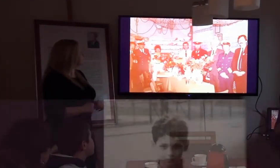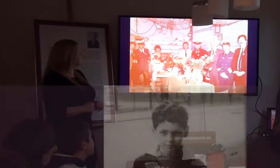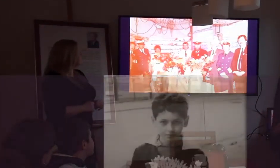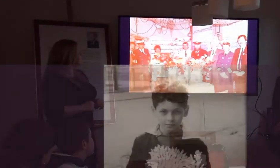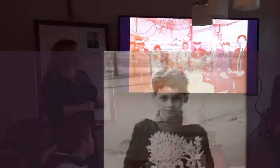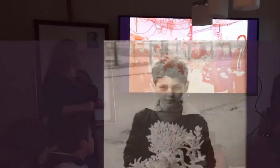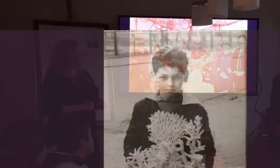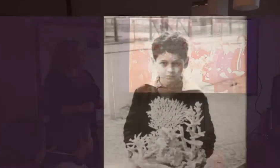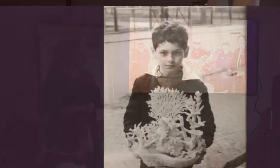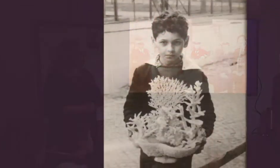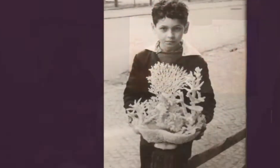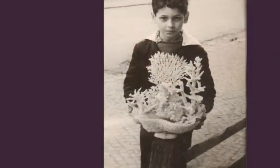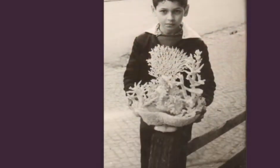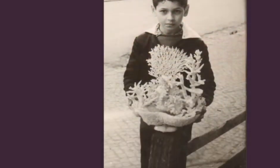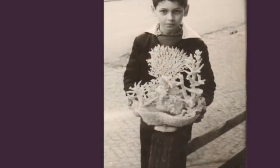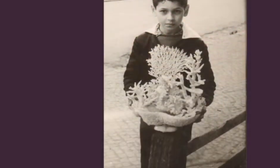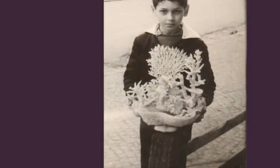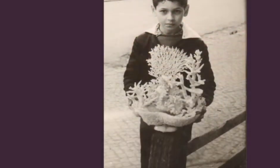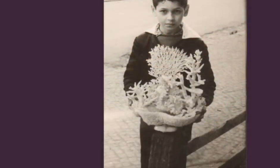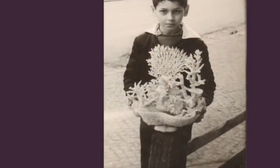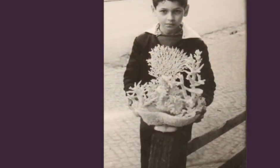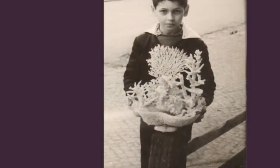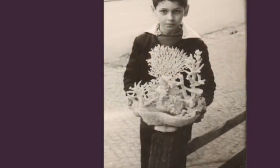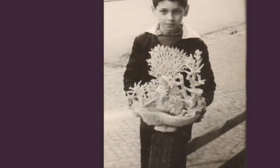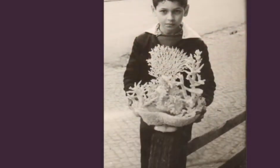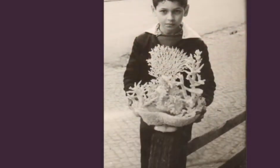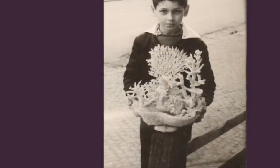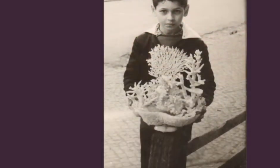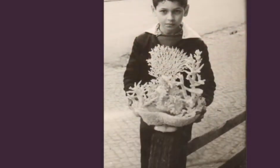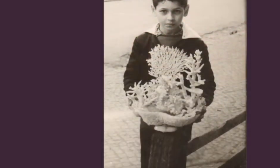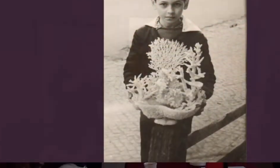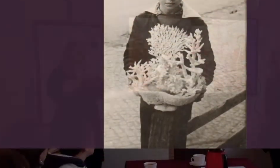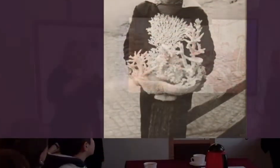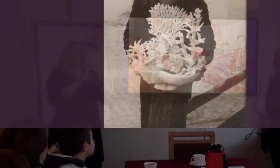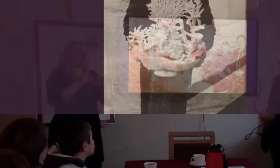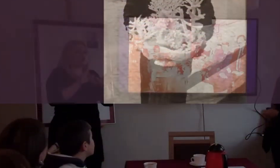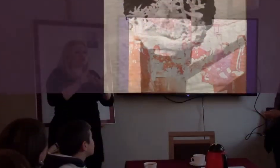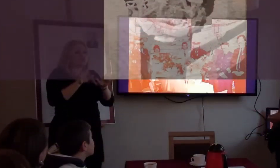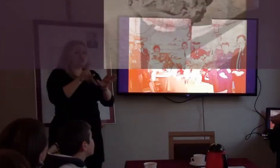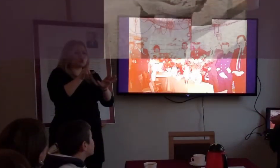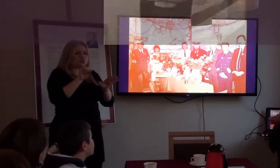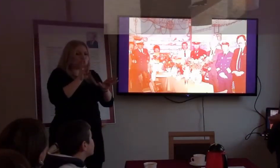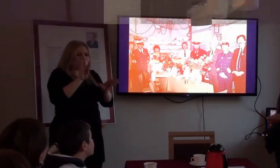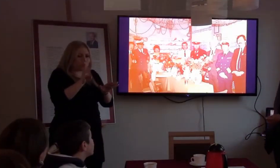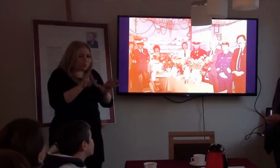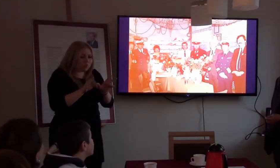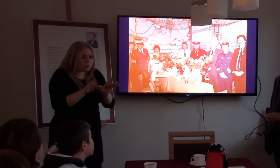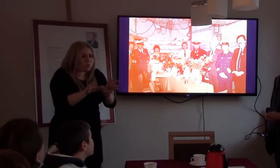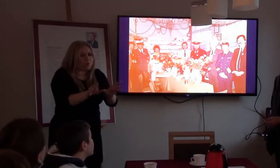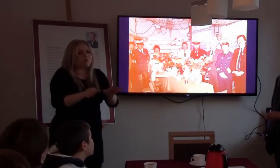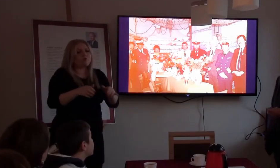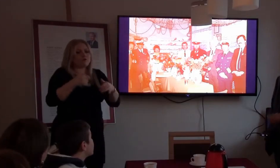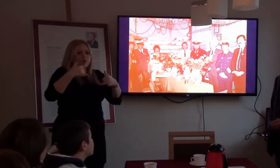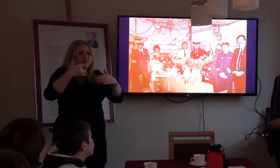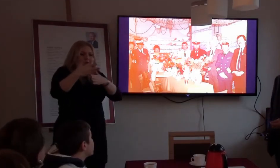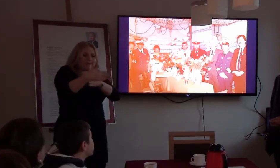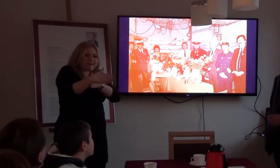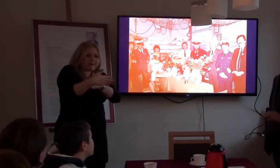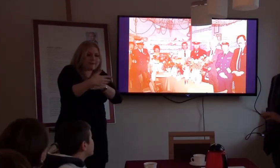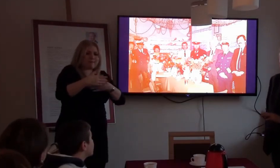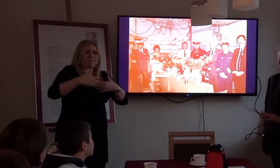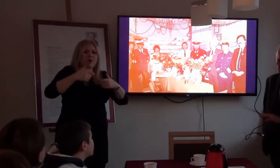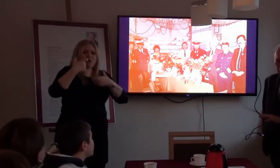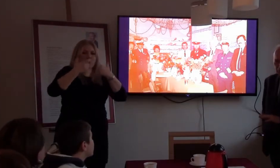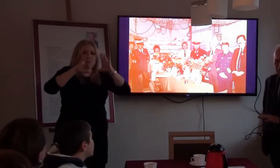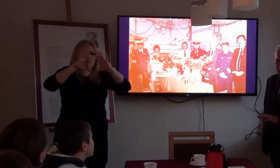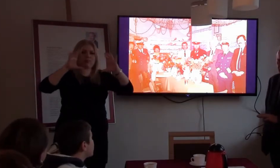się okazy fauny morskie, ale żółwie, tam jakieś, prawda, ryba piła dla przykładu, czy tam jakieś tasza, czy jeszcze inne